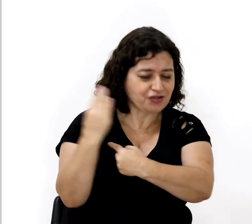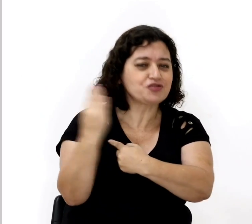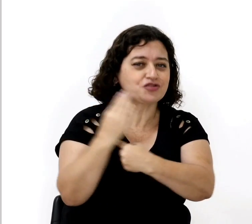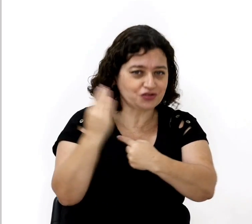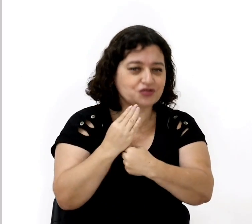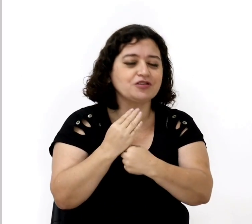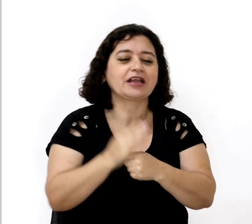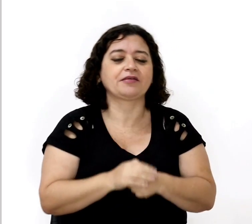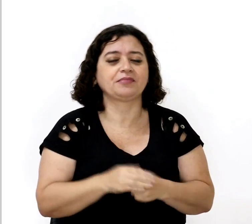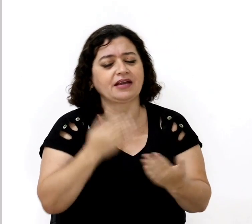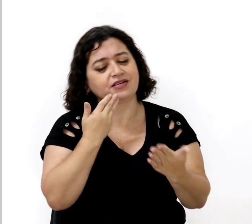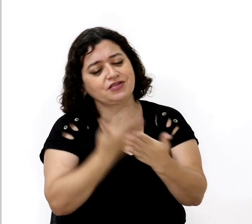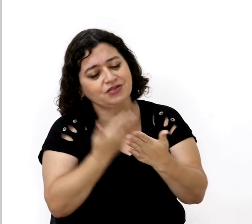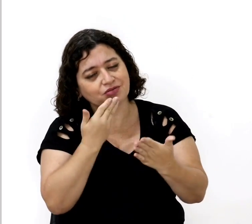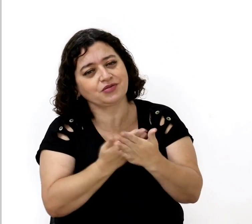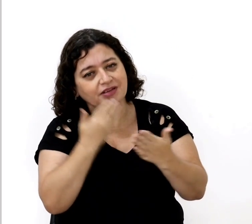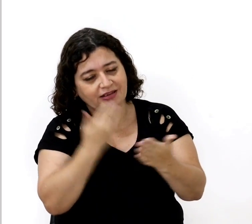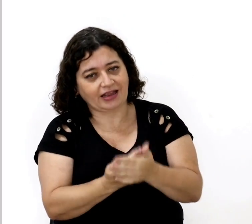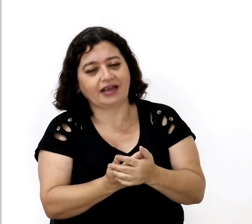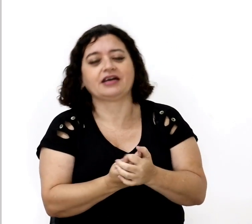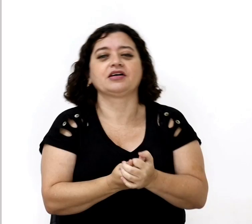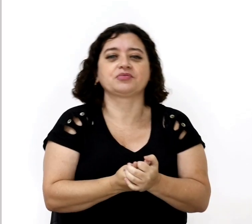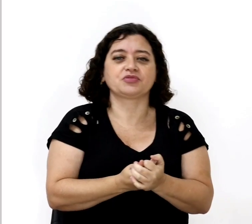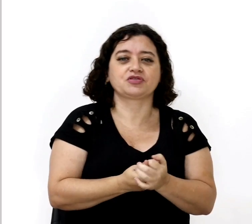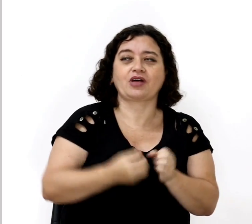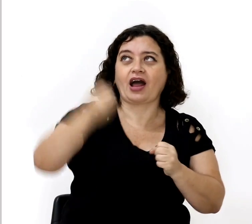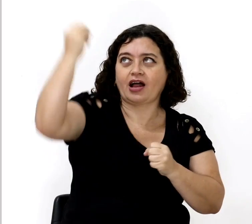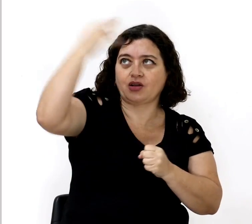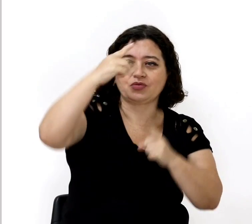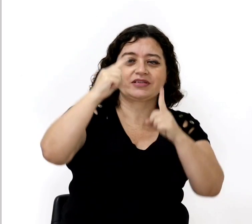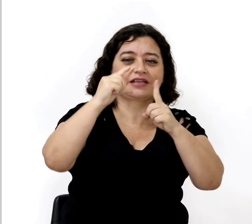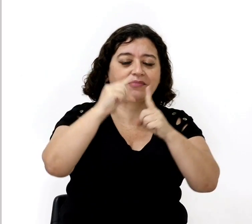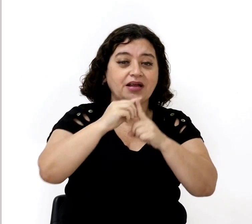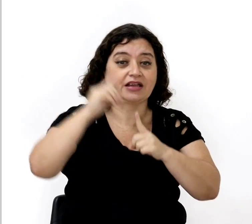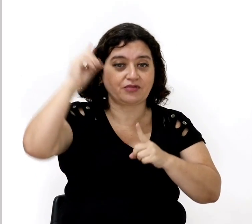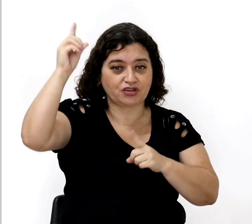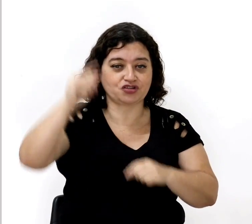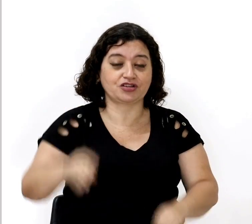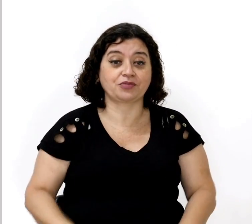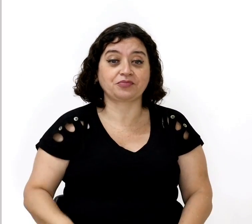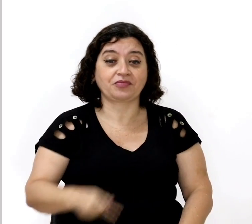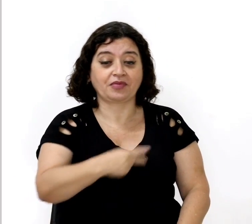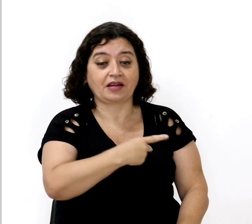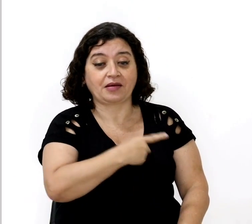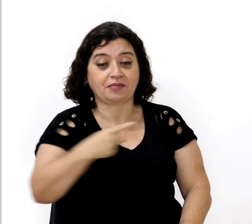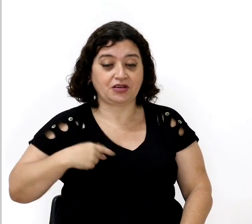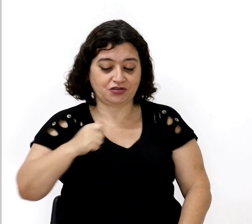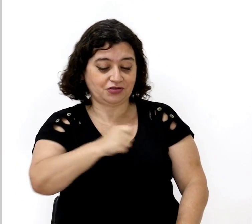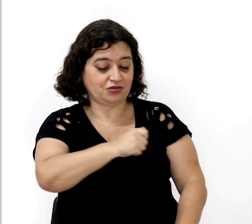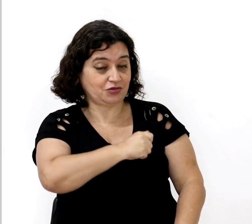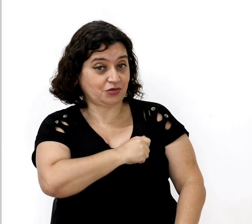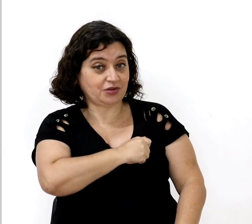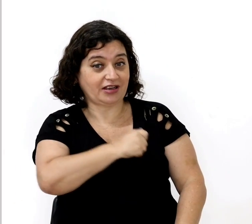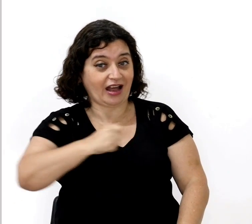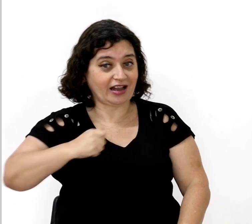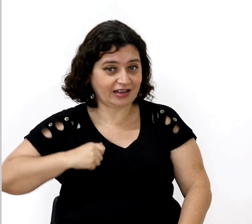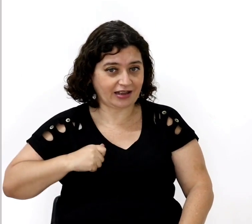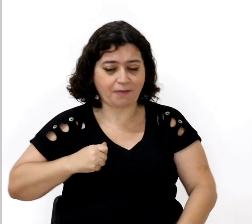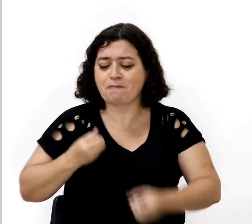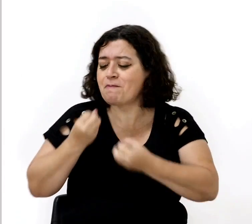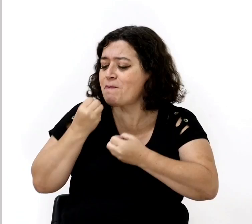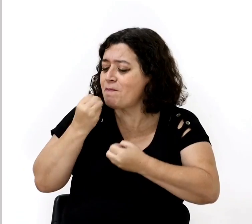a mesa para estudarmos e respondermos à luz da palavra de Deus, que é o pastor Alain. Pastor